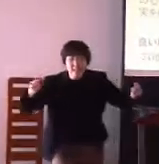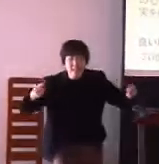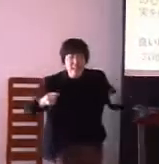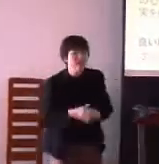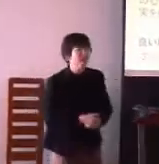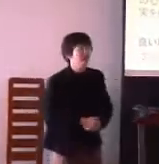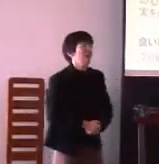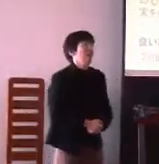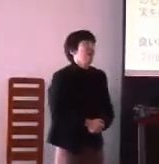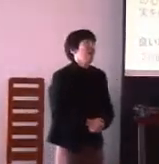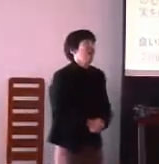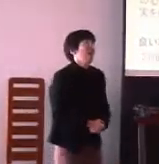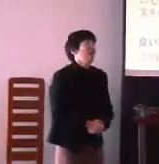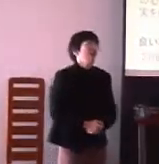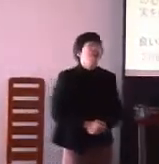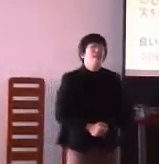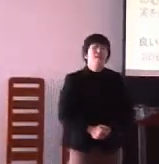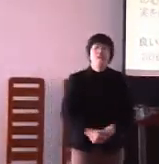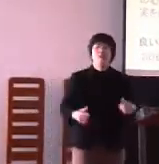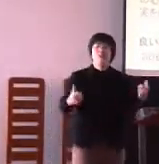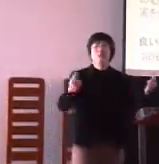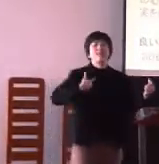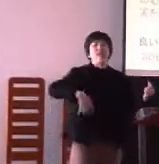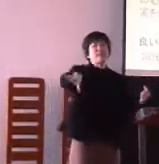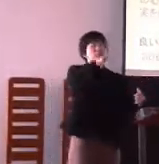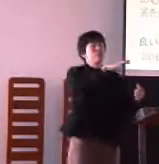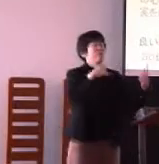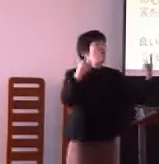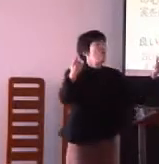じ豊かな御霊の実を